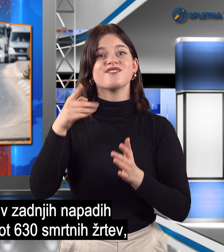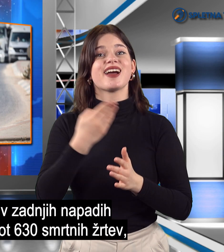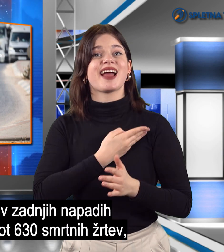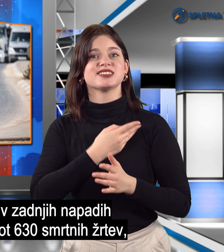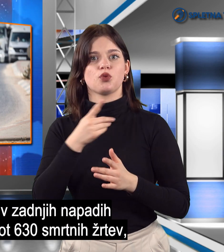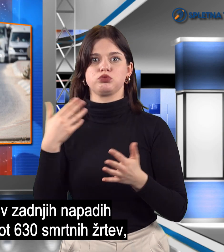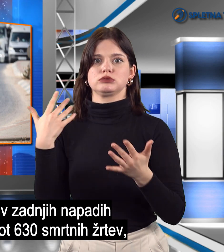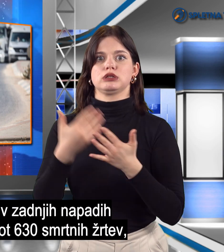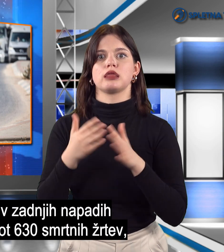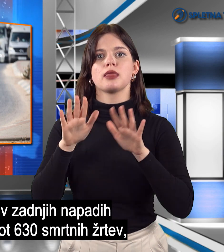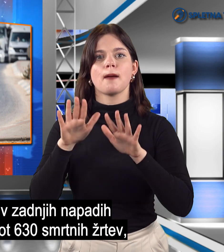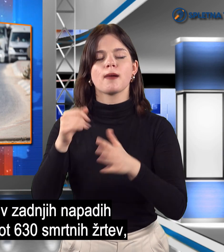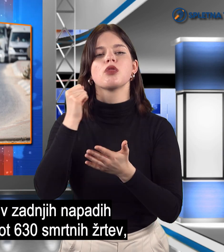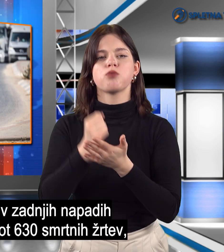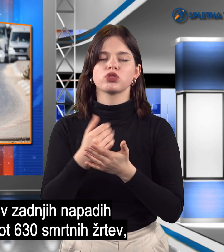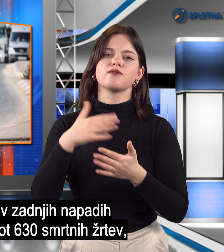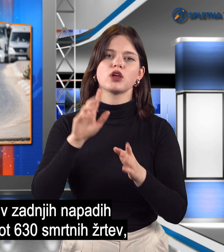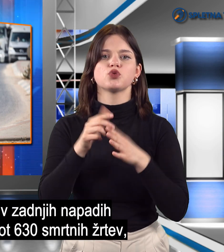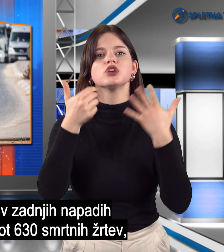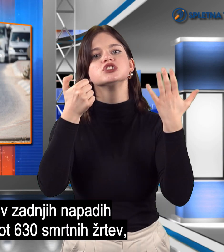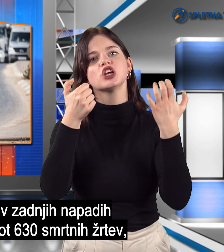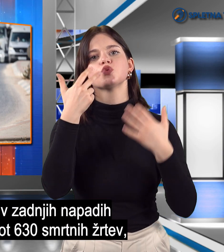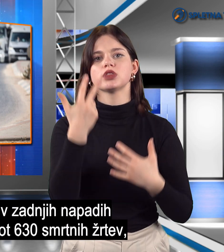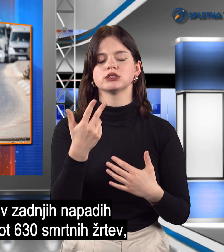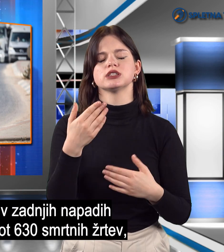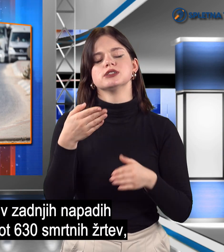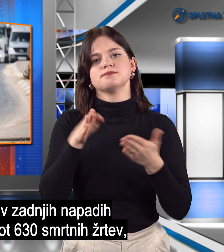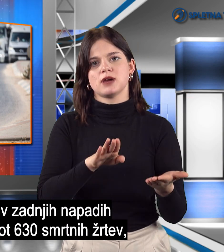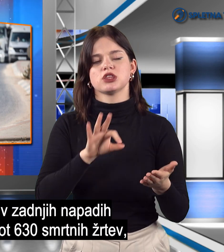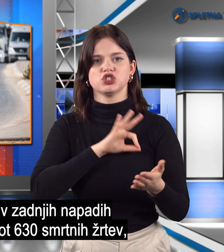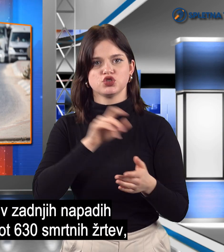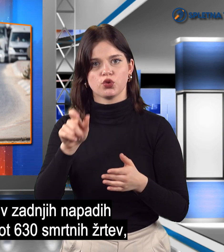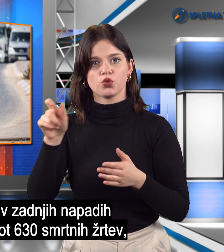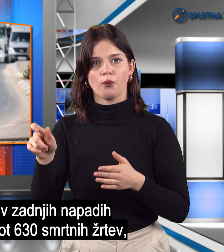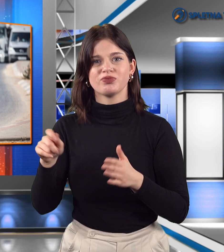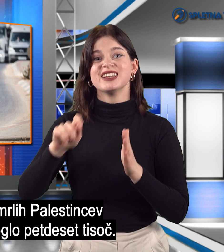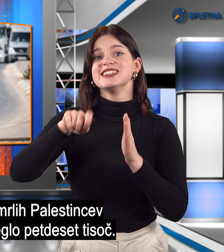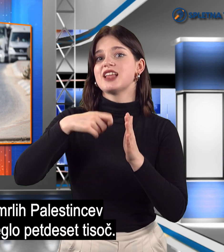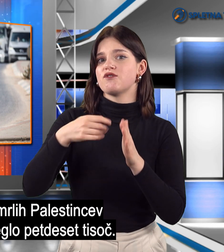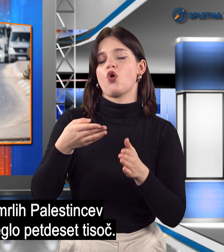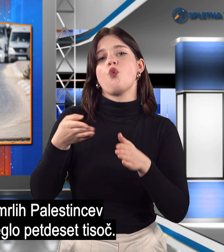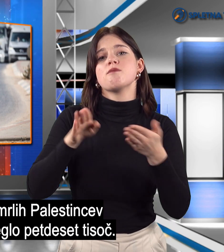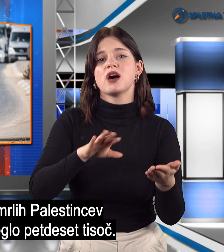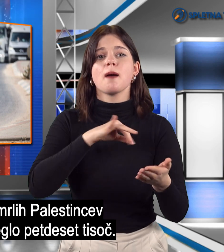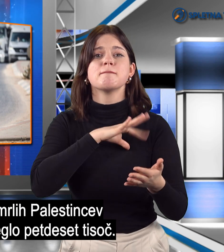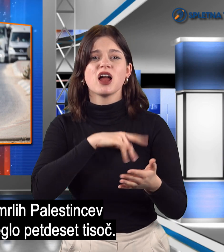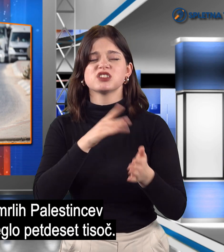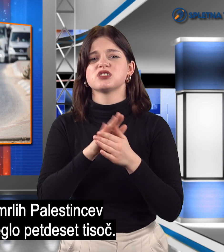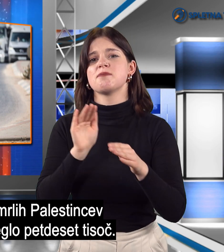V Gazi so v zadnjih napadih potrdili več kot 630 smrtnih žrtev. Število umrlih Palestincev pa